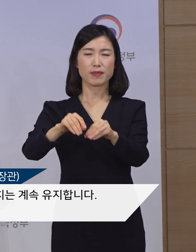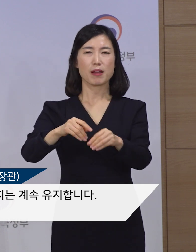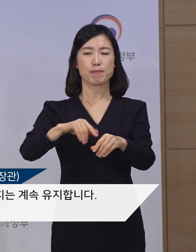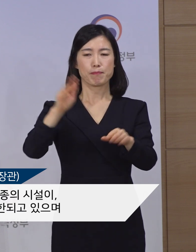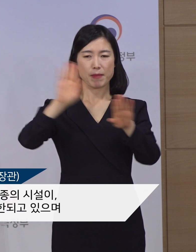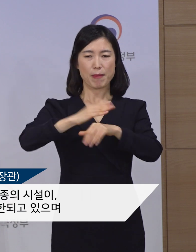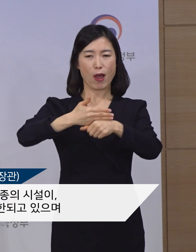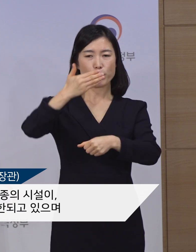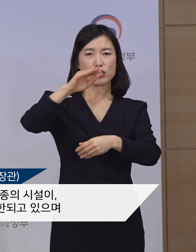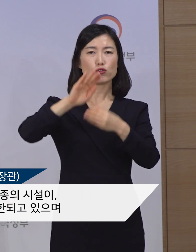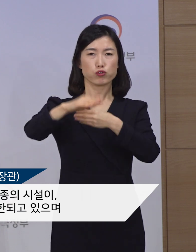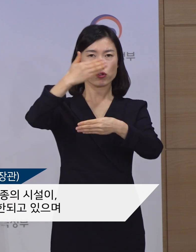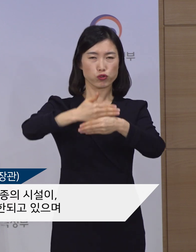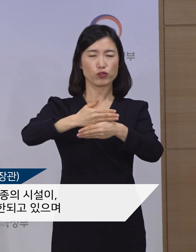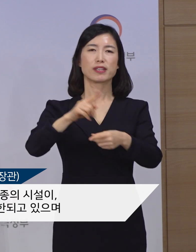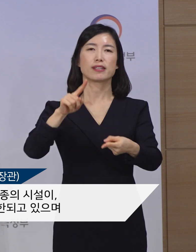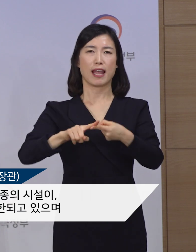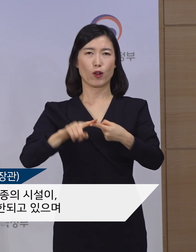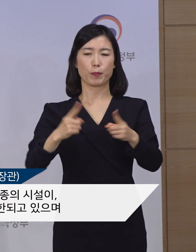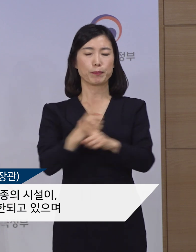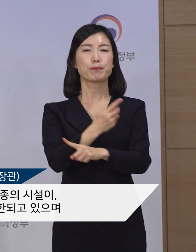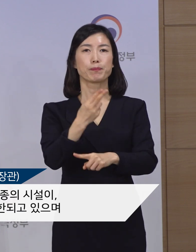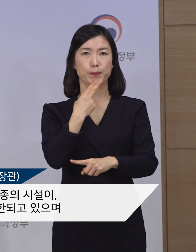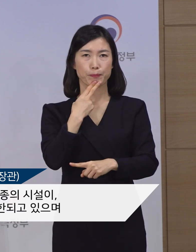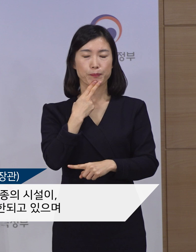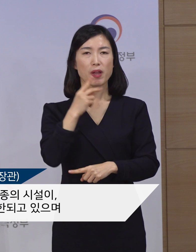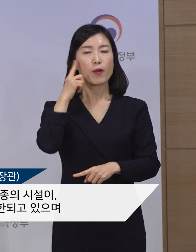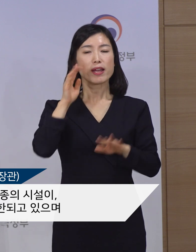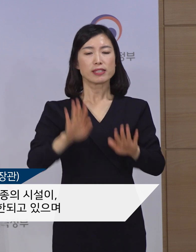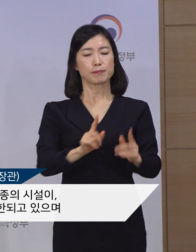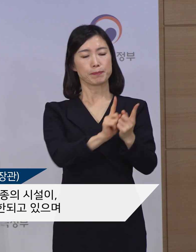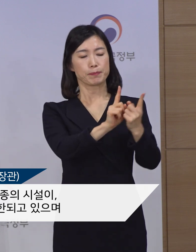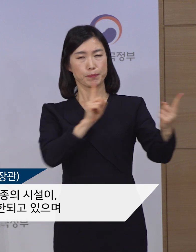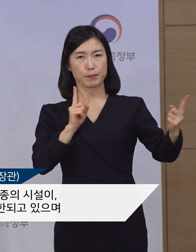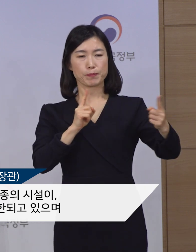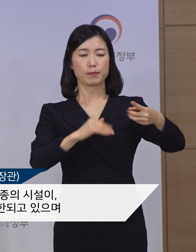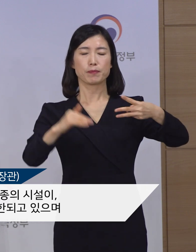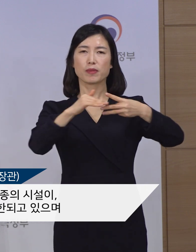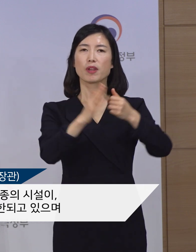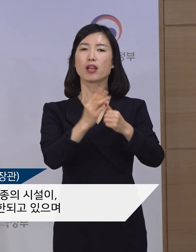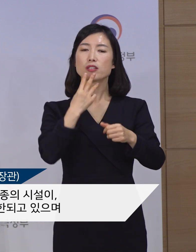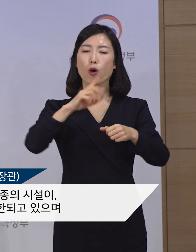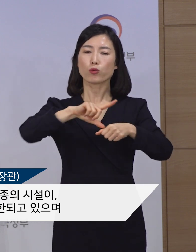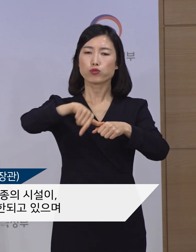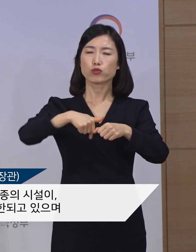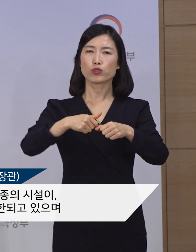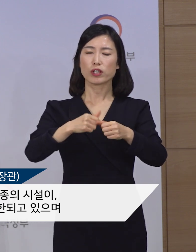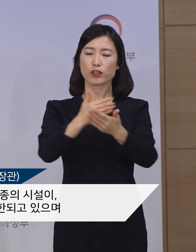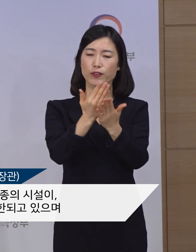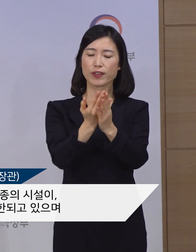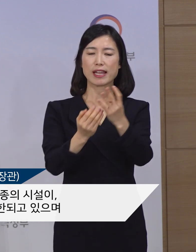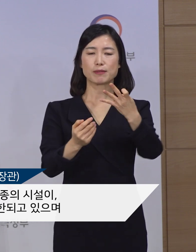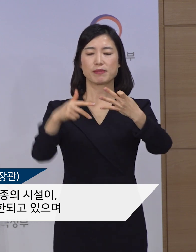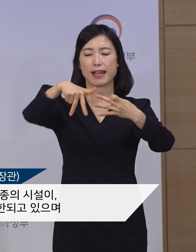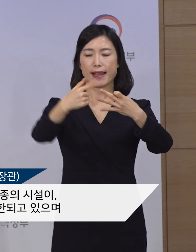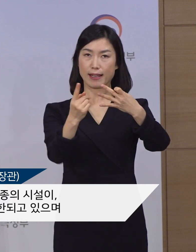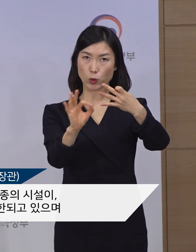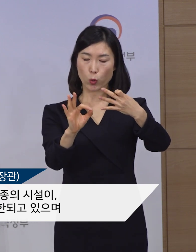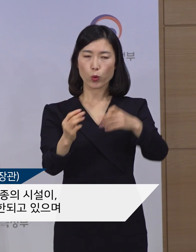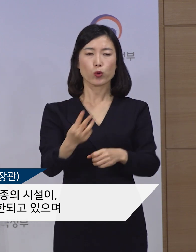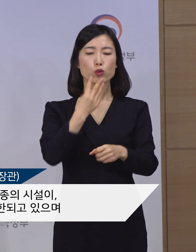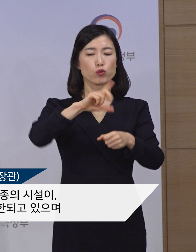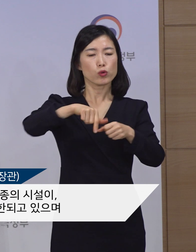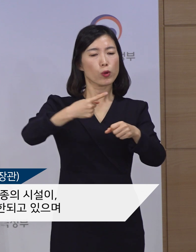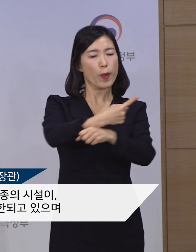유지합니다. 현재는 거리두기 단계 수칙에 따라 수도권은 14종의 시설이, 비수도권은 6종의